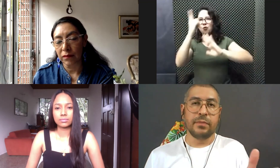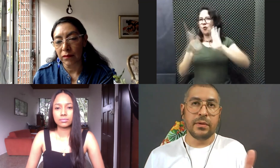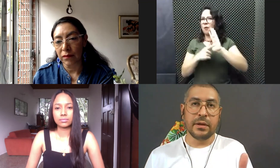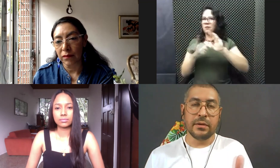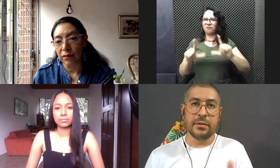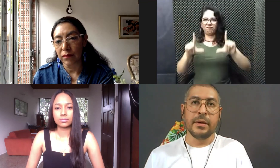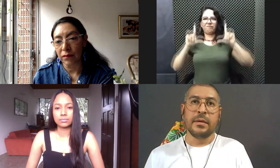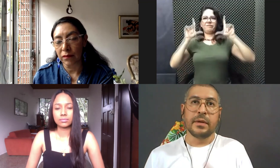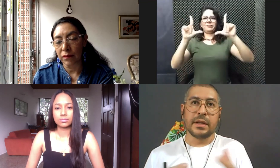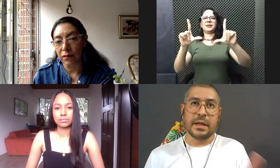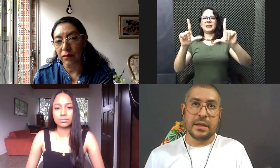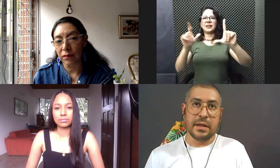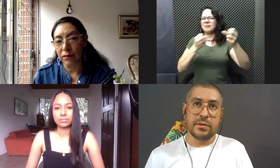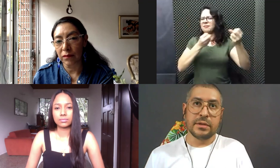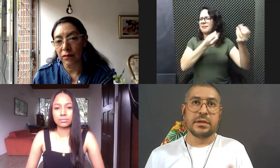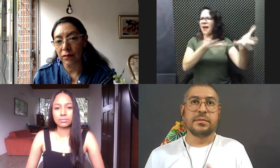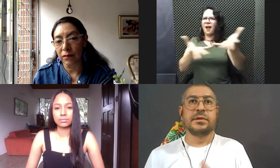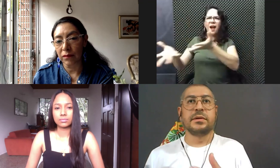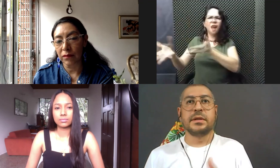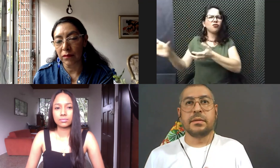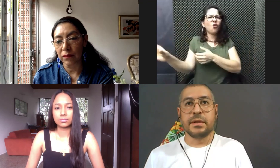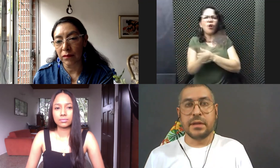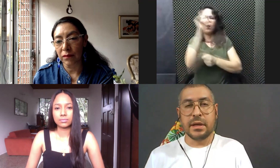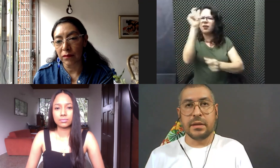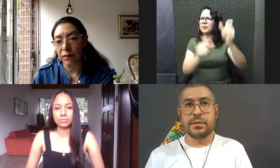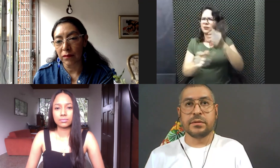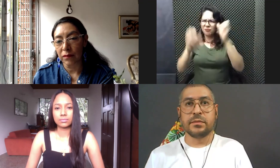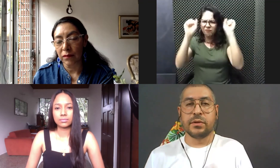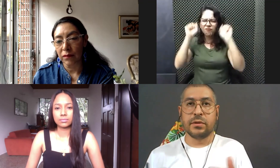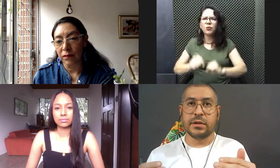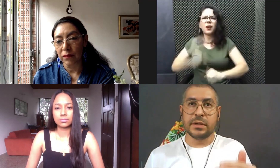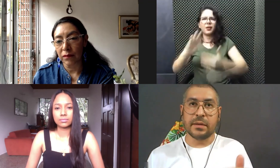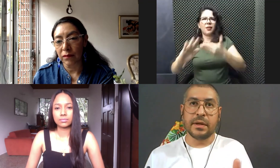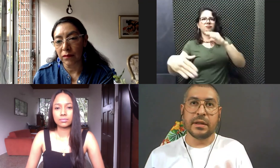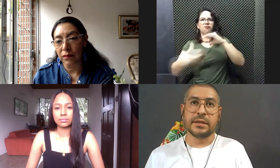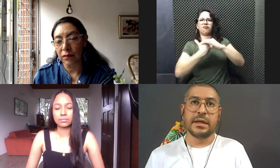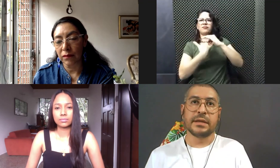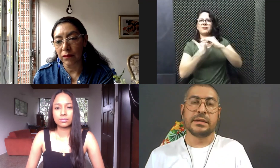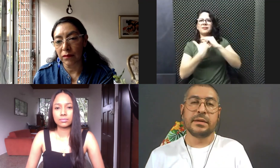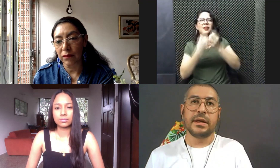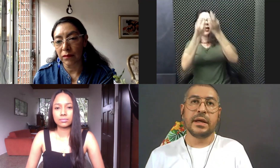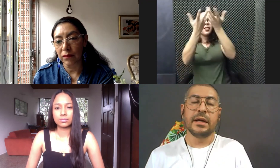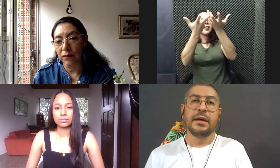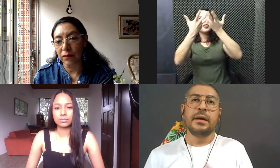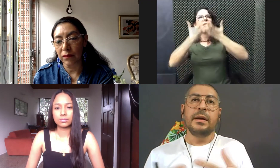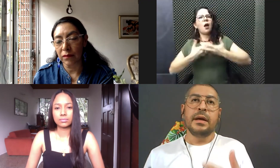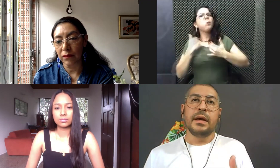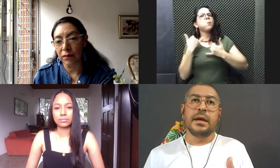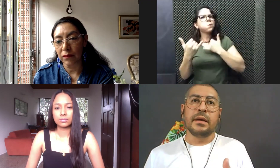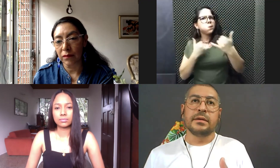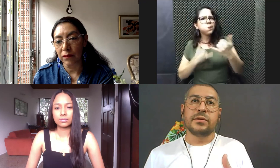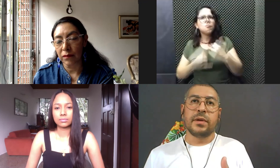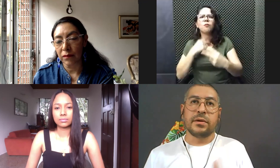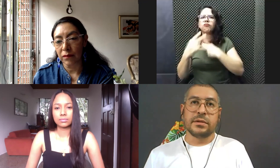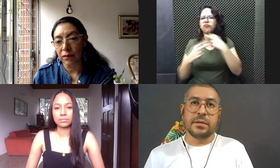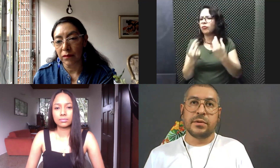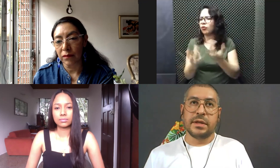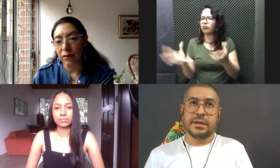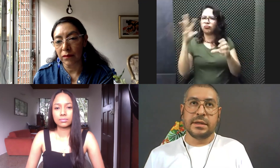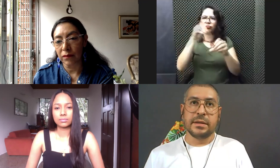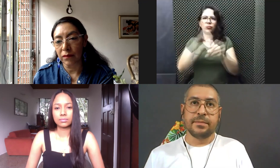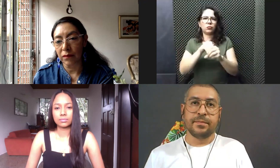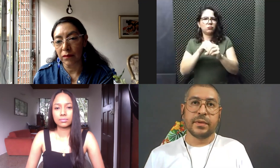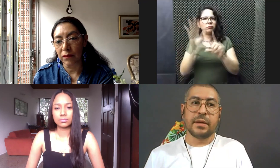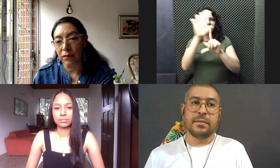todo público, porque también tiene audiodescripción y también tiene pues como todas las herramientas de accesibilidad sobre conceptos